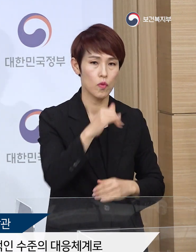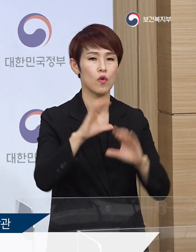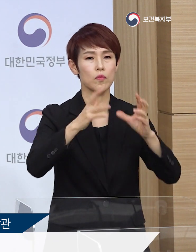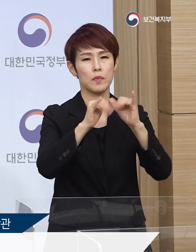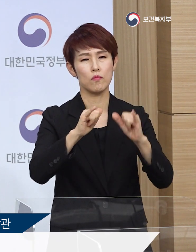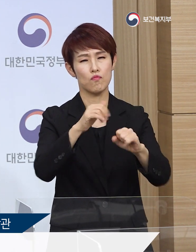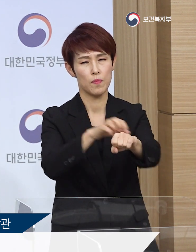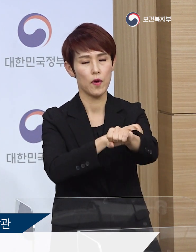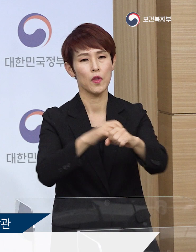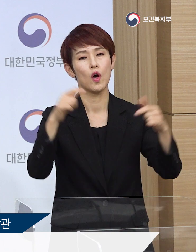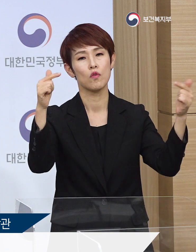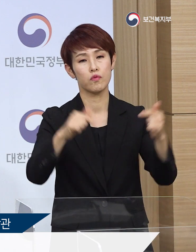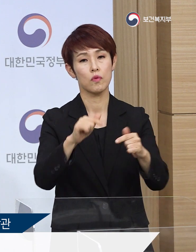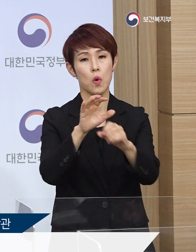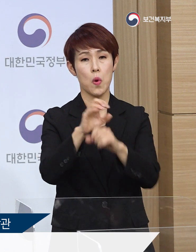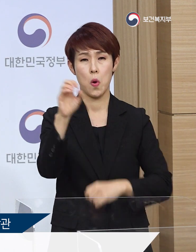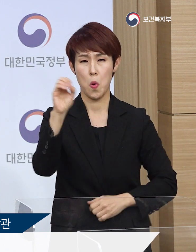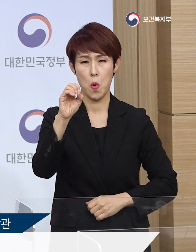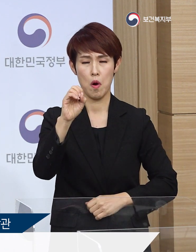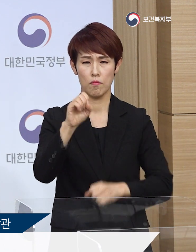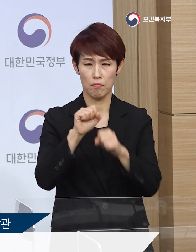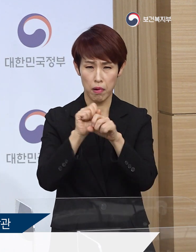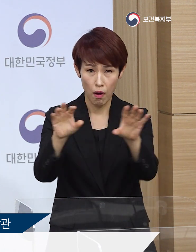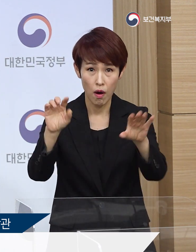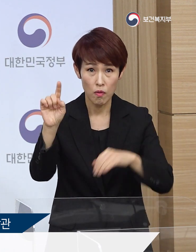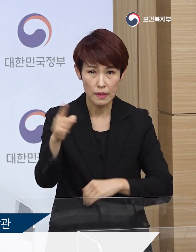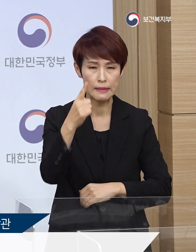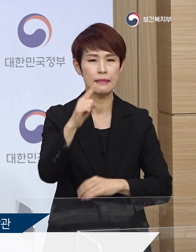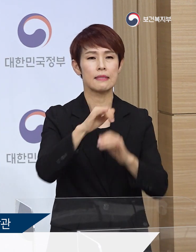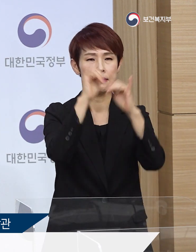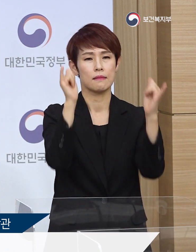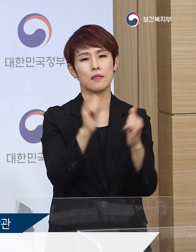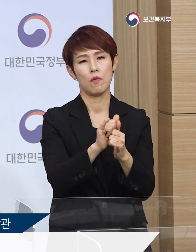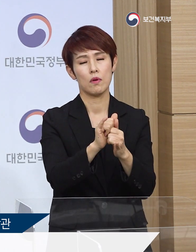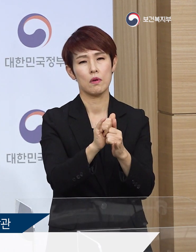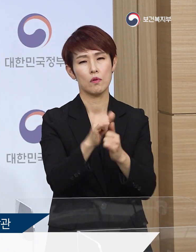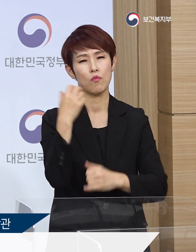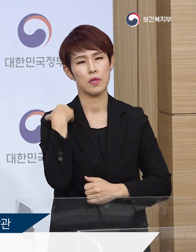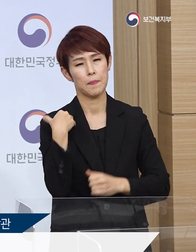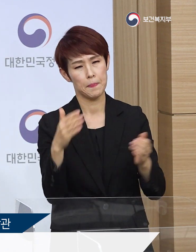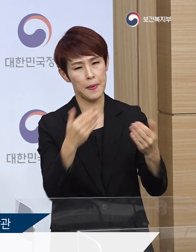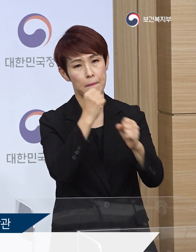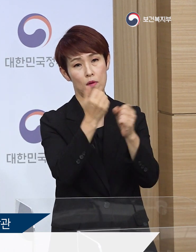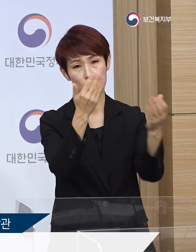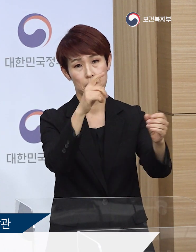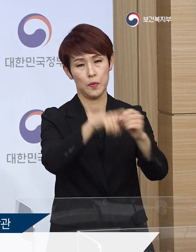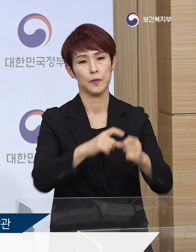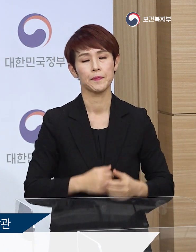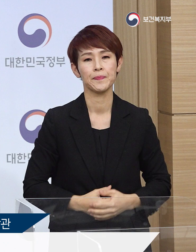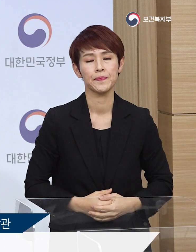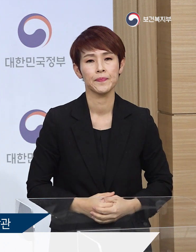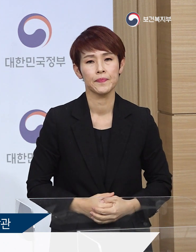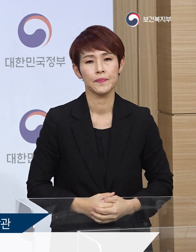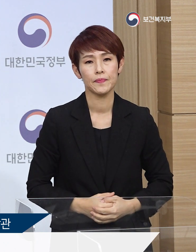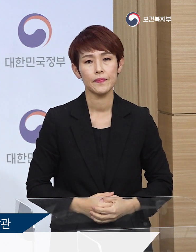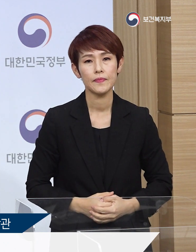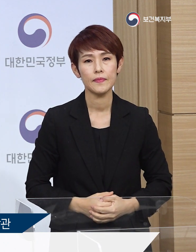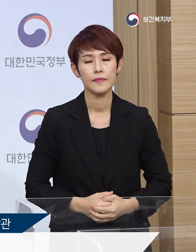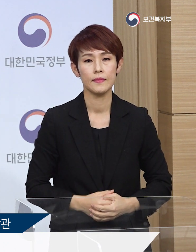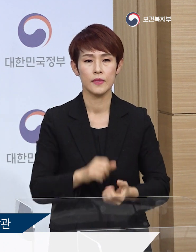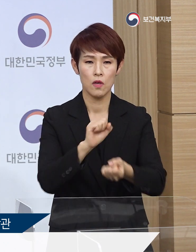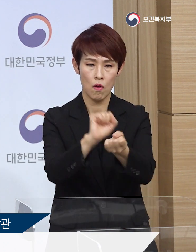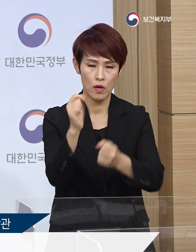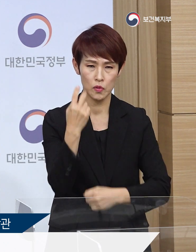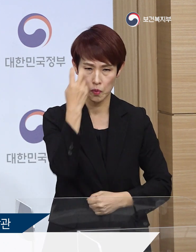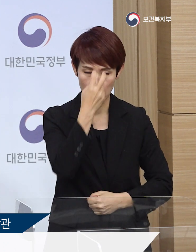최소화하고 오미크론 유행에 따른 사회 부담 경감을 달성하기 위한 목적도 있습니다. 이를 위한